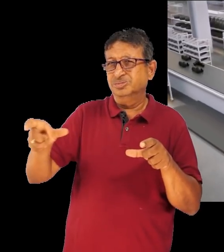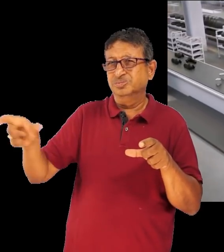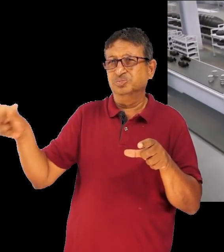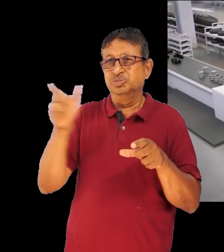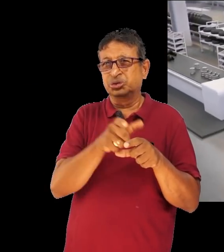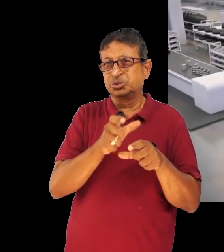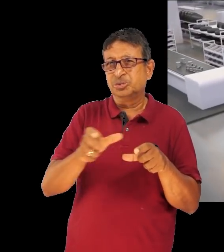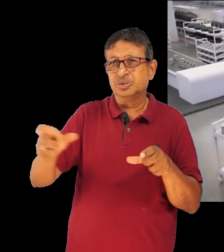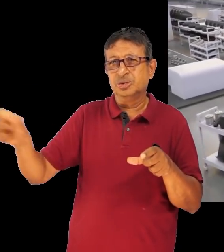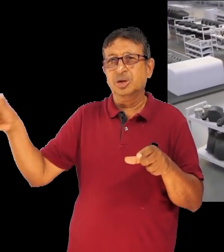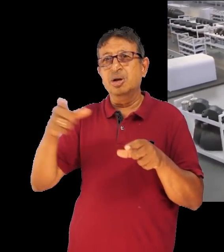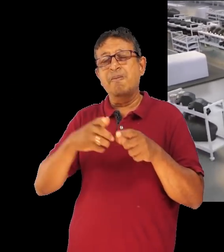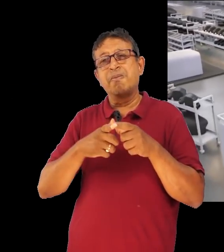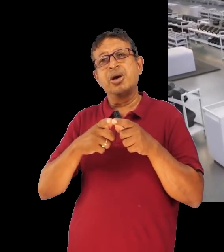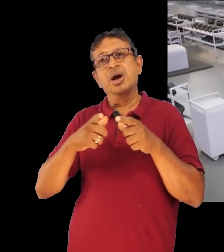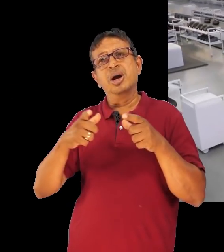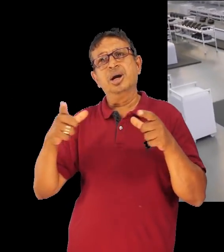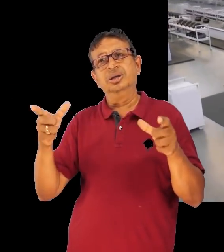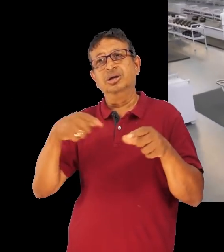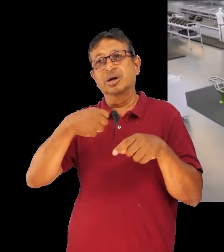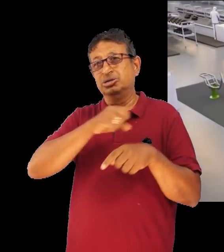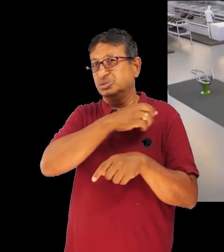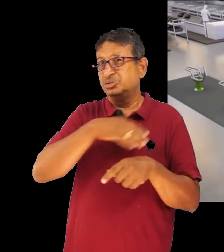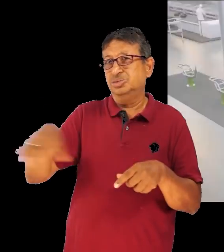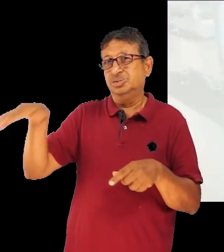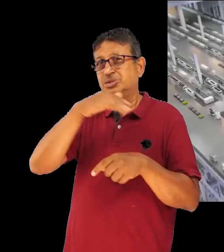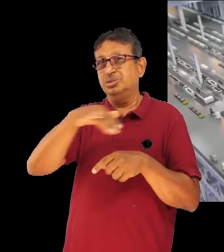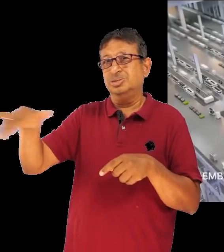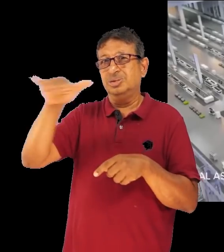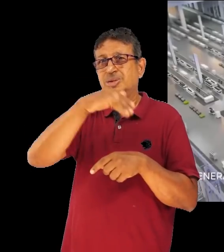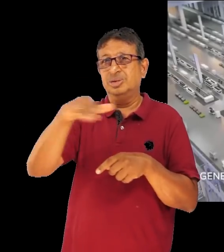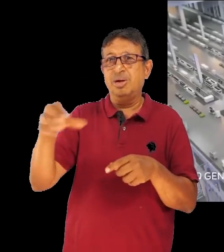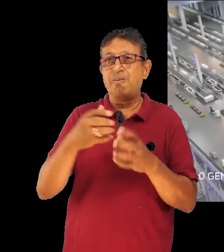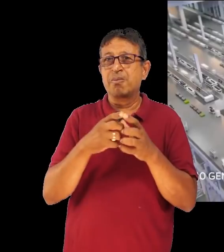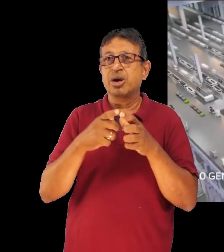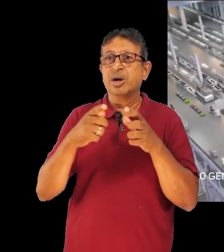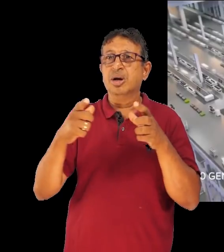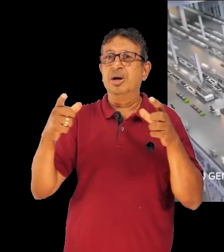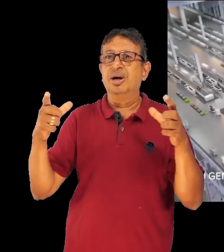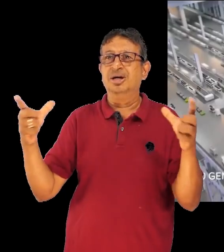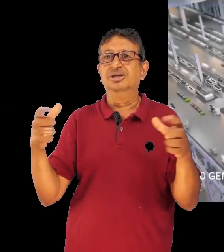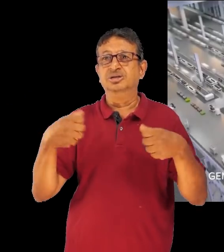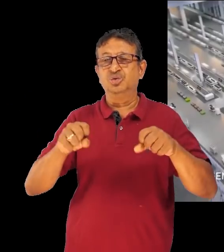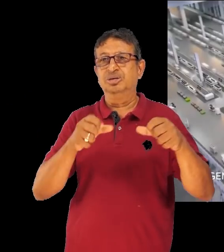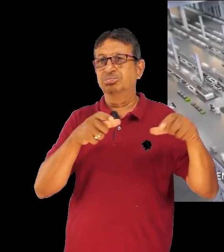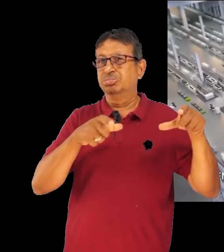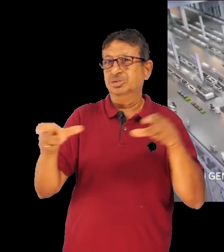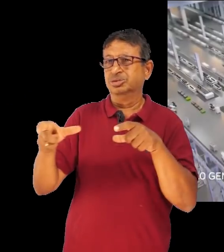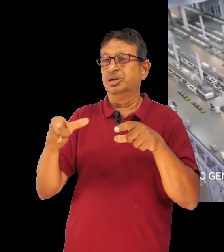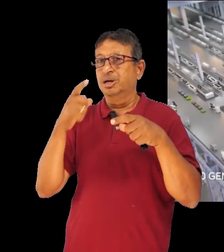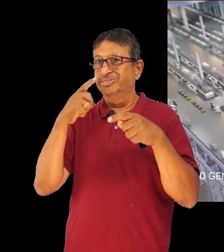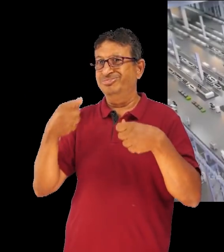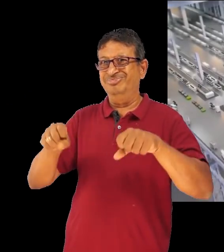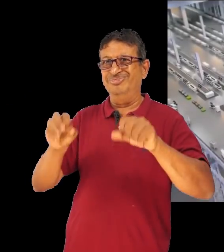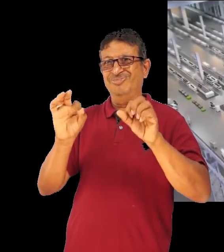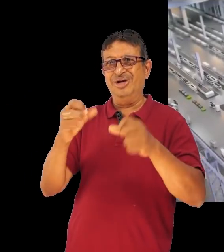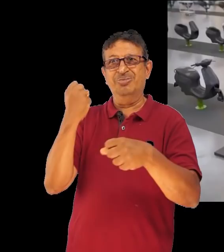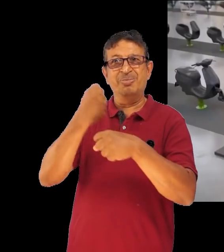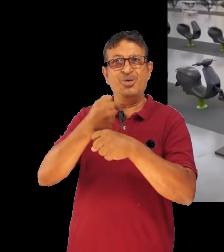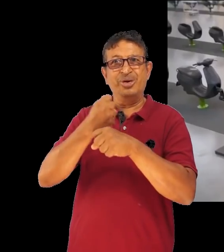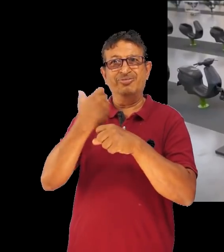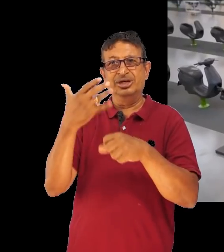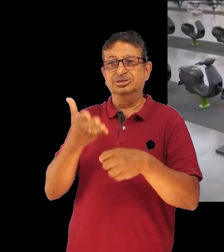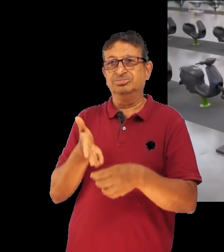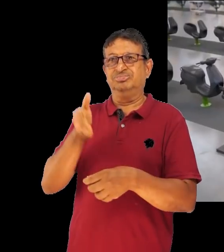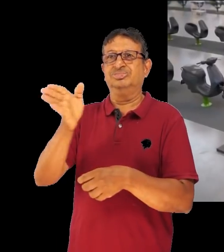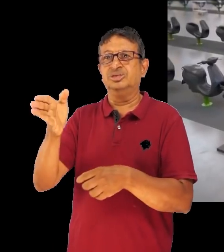पर 3000 आर्टिफिशियल इंटेलिजेंस रोबोट हो गए, फुल्ली ऑटोमेटेड वेल्डिंग पेंटिंग आपको यहाँ पर देखने मिलेगी। वैसे अब मोस्ट इंपॉर्टेंट बात यहाँ पर आ